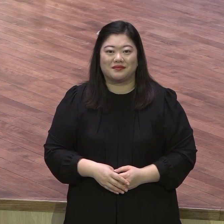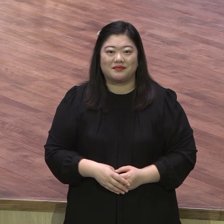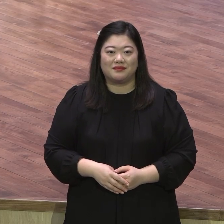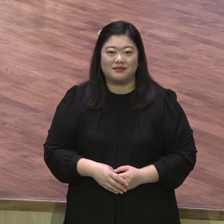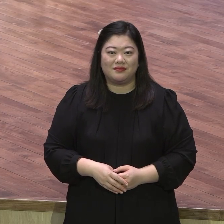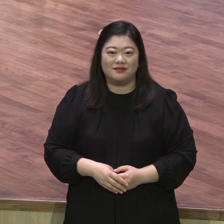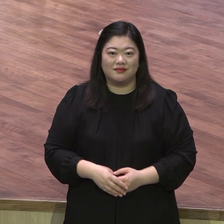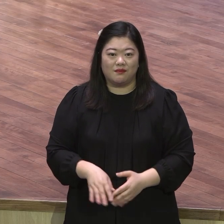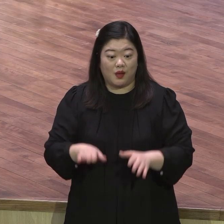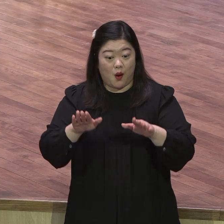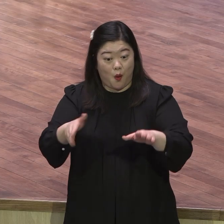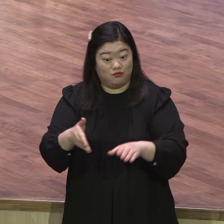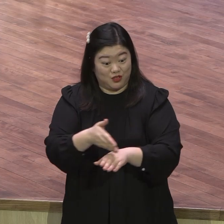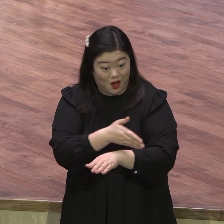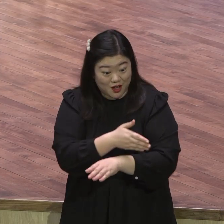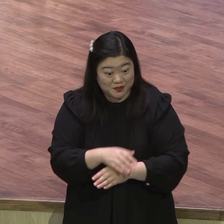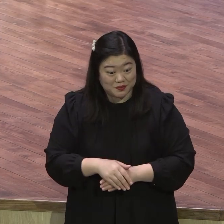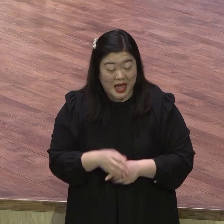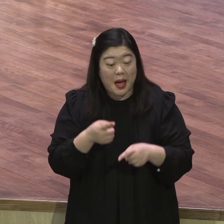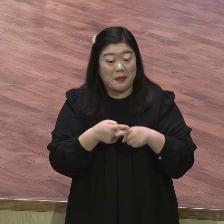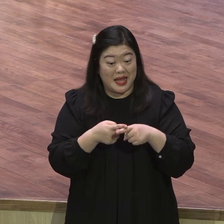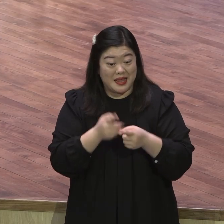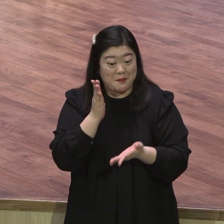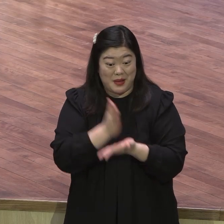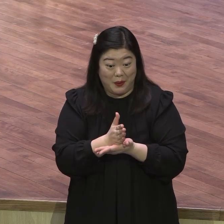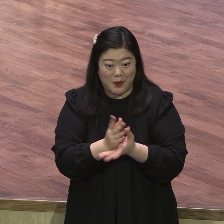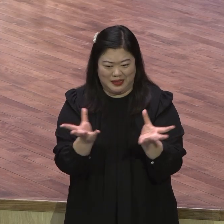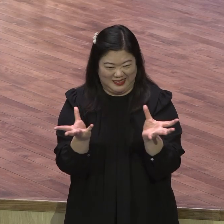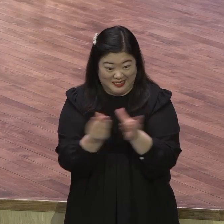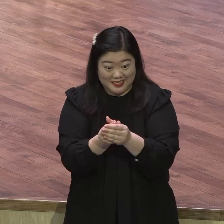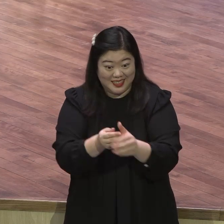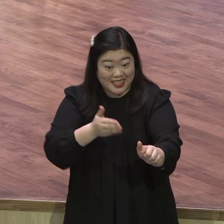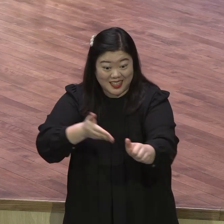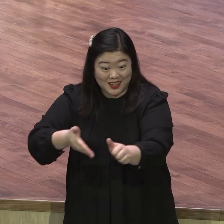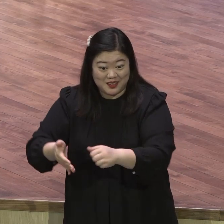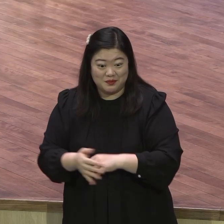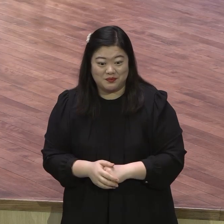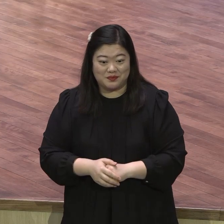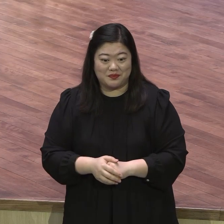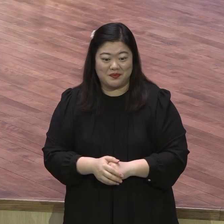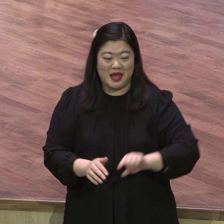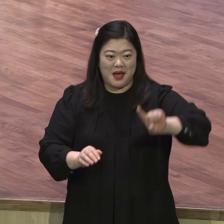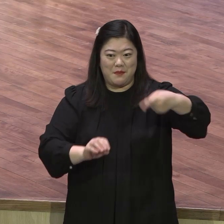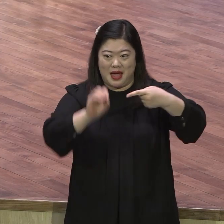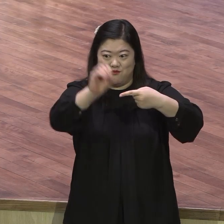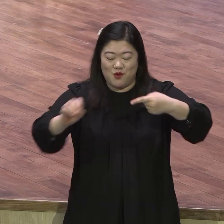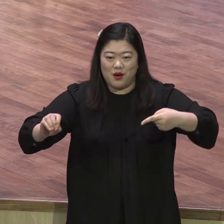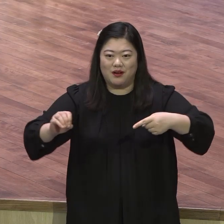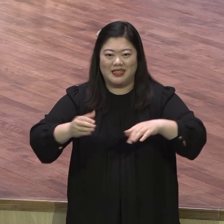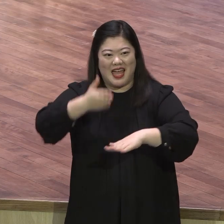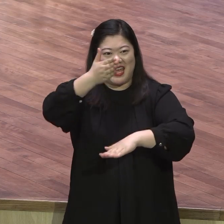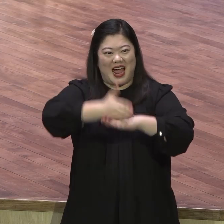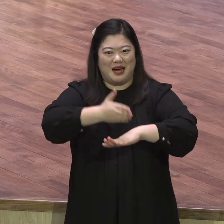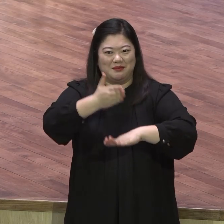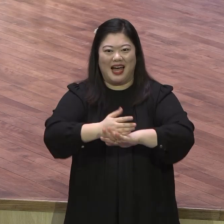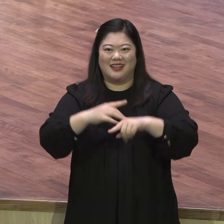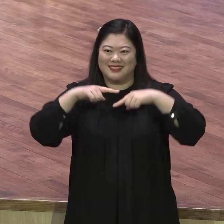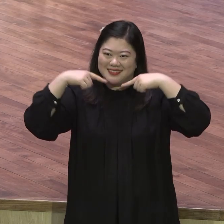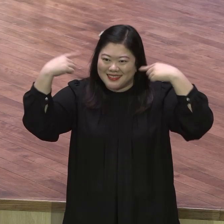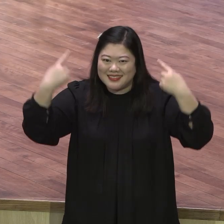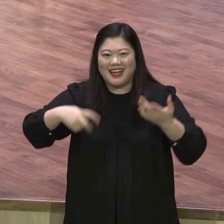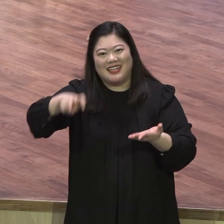자 오늘부터 웃으세요. 감사하세요. 입에서 찬양이 나오시